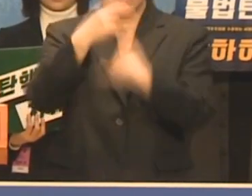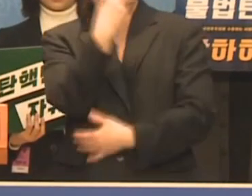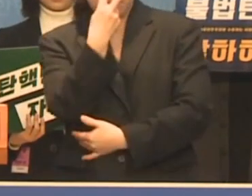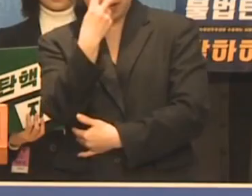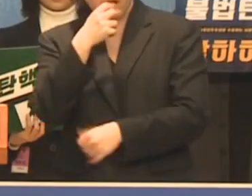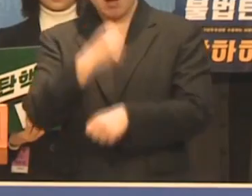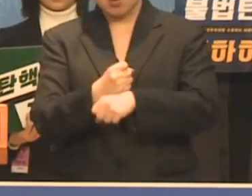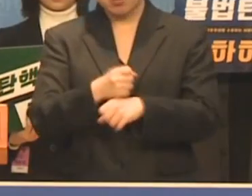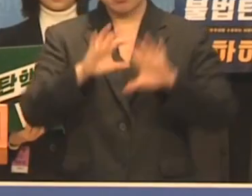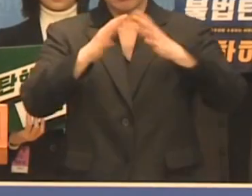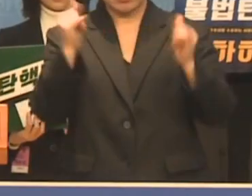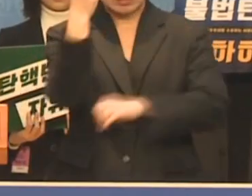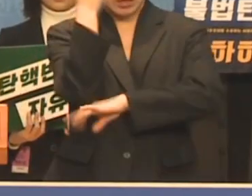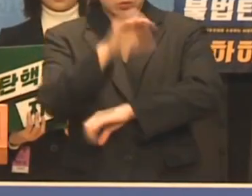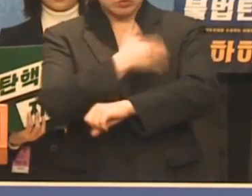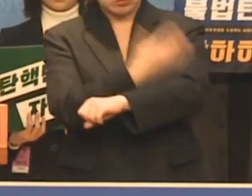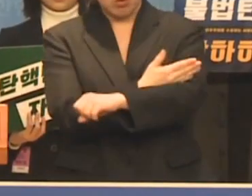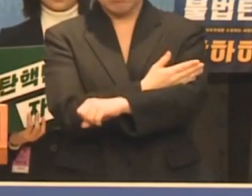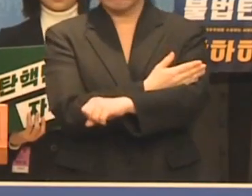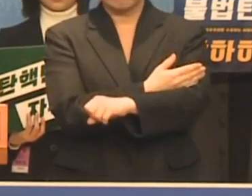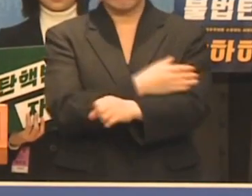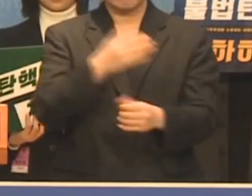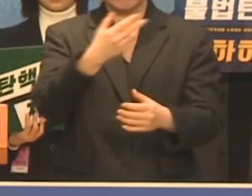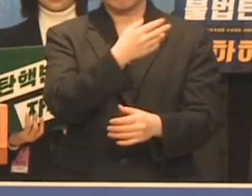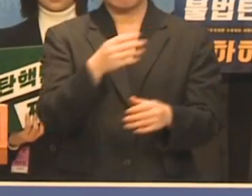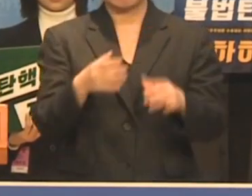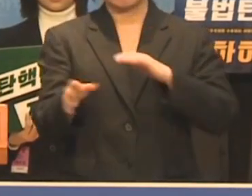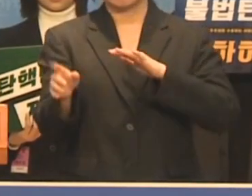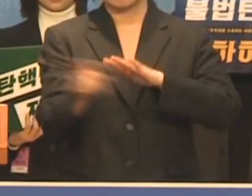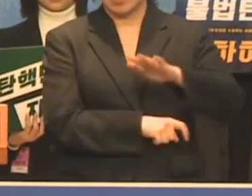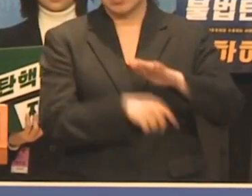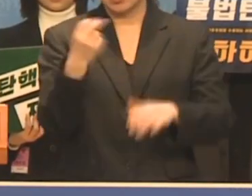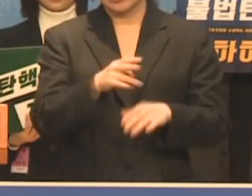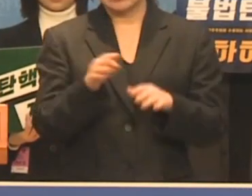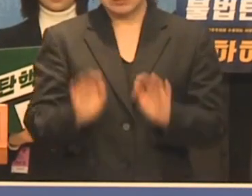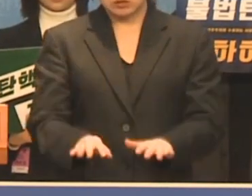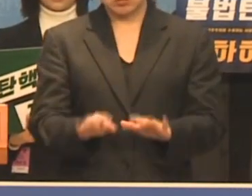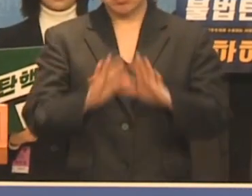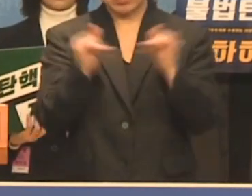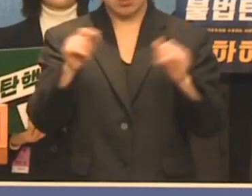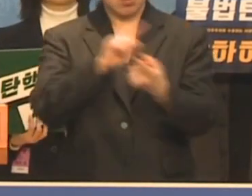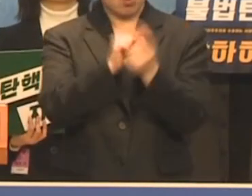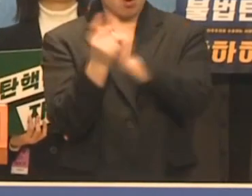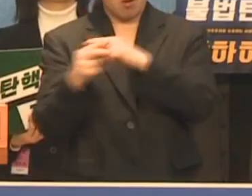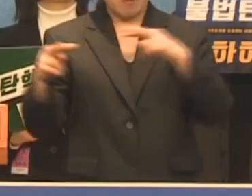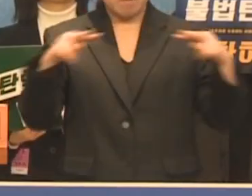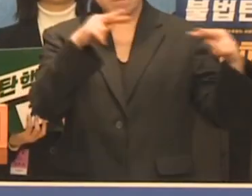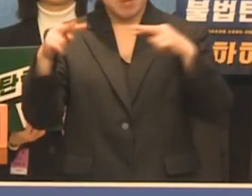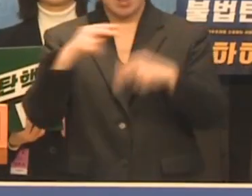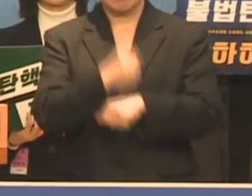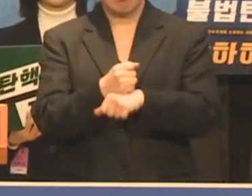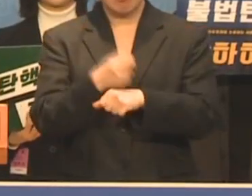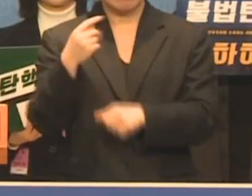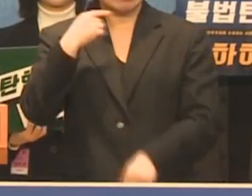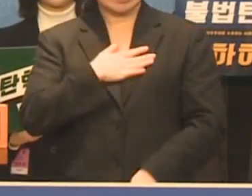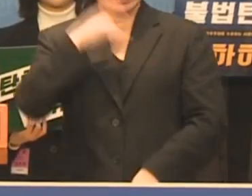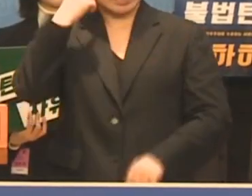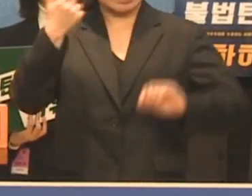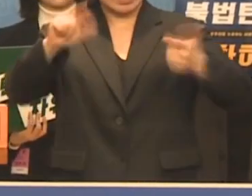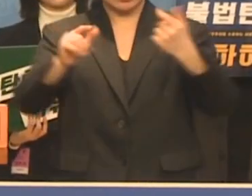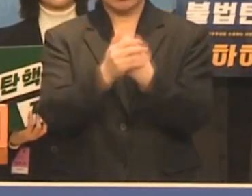등으로 국민의 기본적인 자유권을 침탈하고 국민들이 서로를 감시하게 만들었습니다. 자신들과 생각이 다르다는 이유로